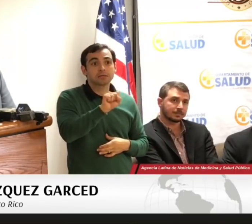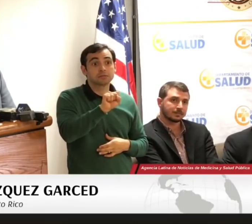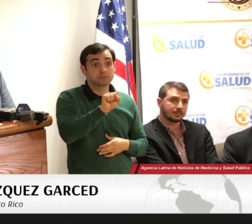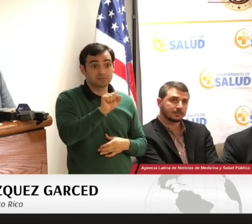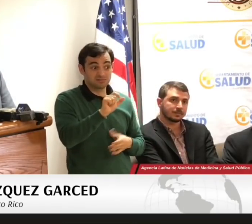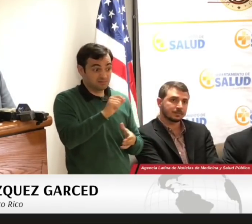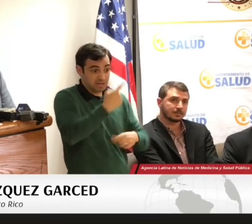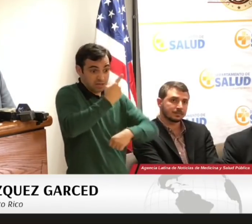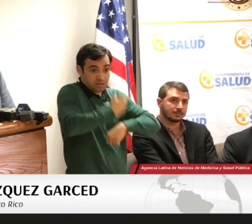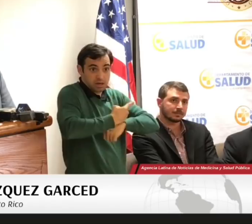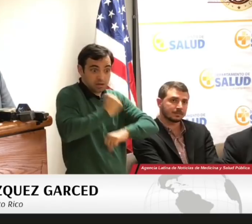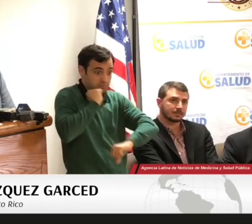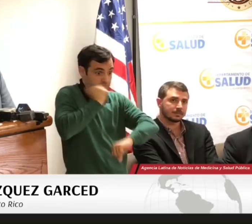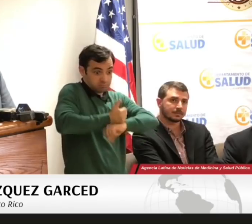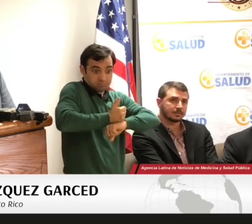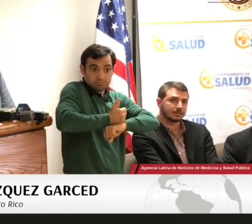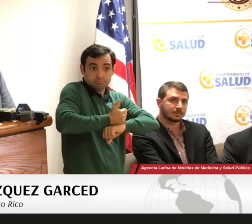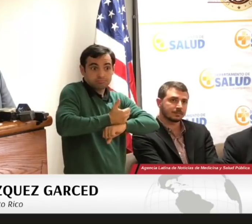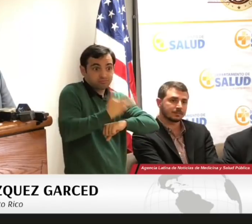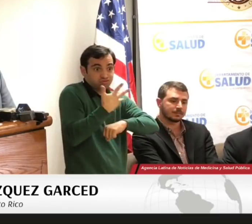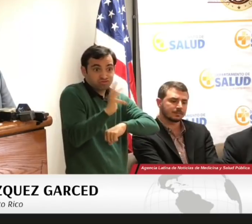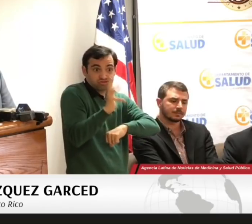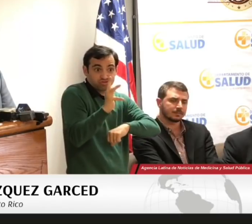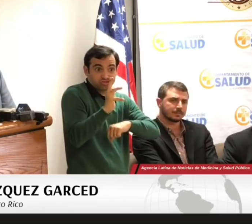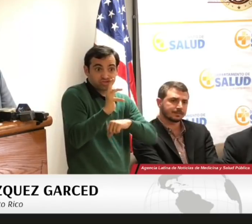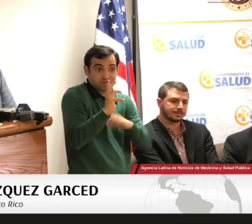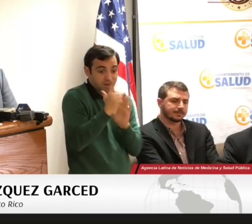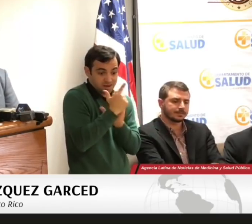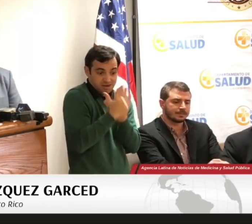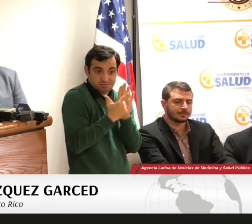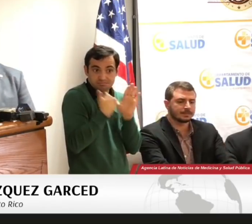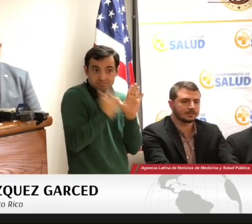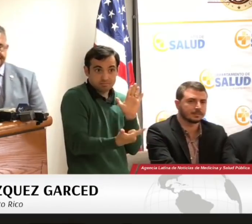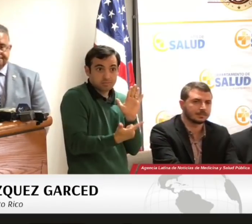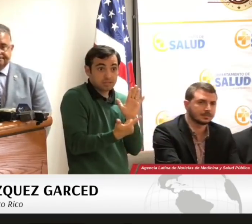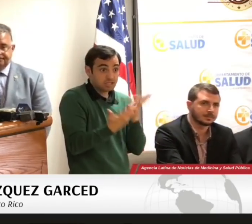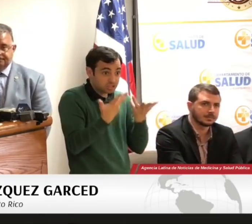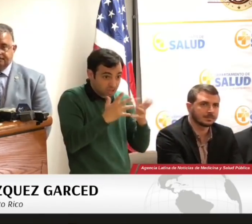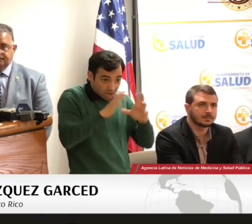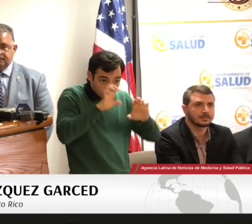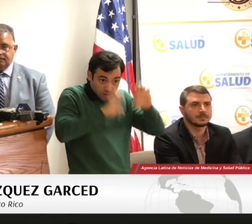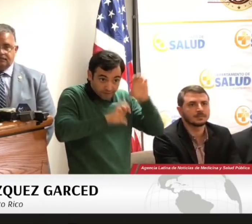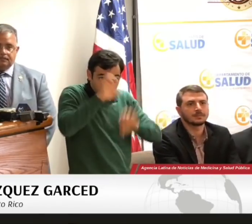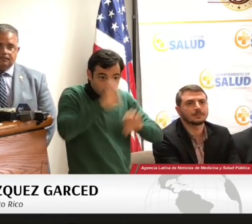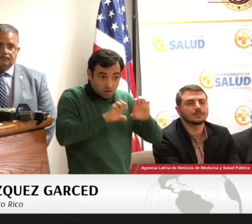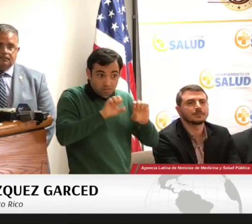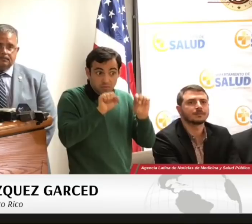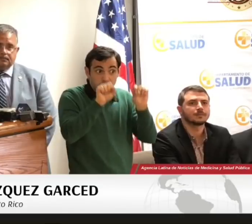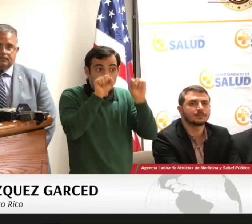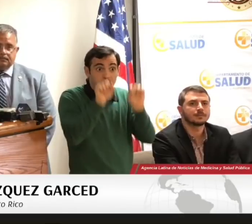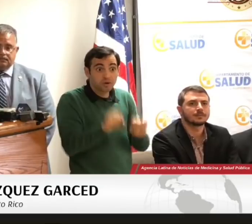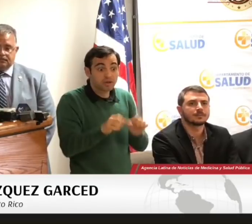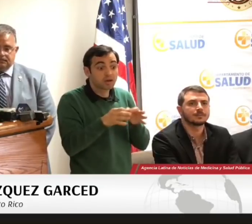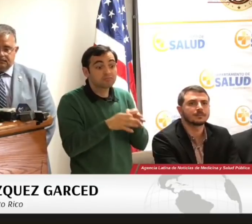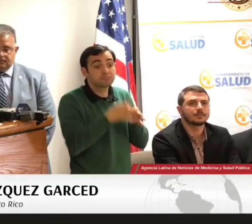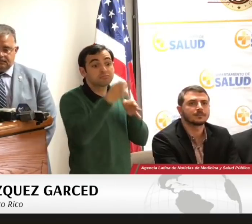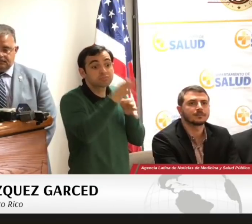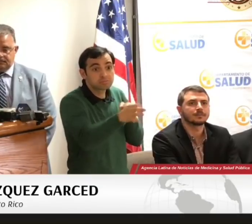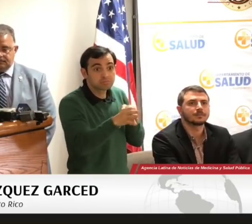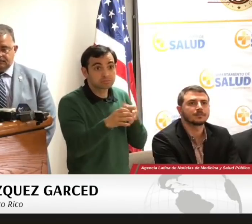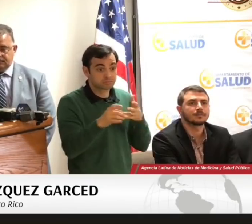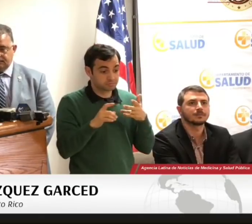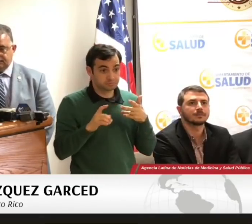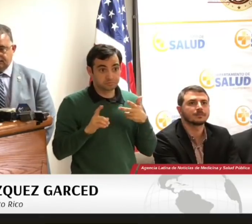ley. Me gustaría saber si se ha evaluado, a pesar de esto, la posibilidad de que haya una posposición y si en efecto